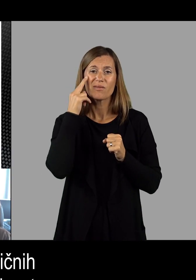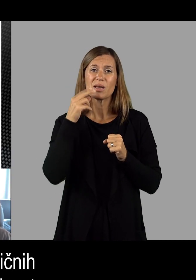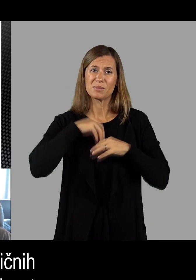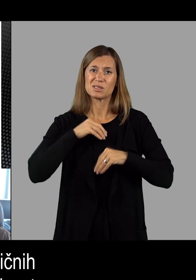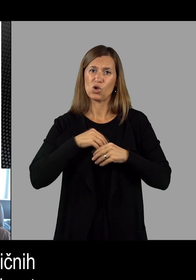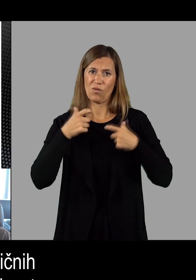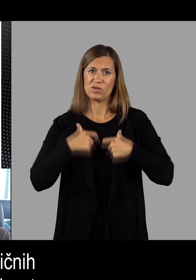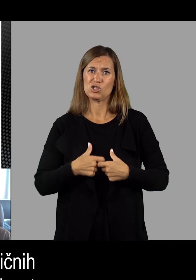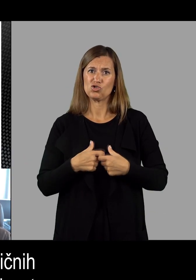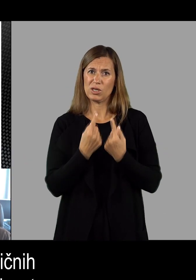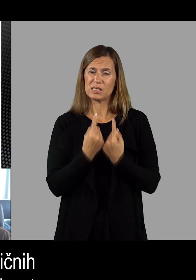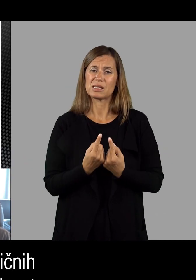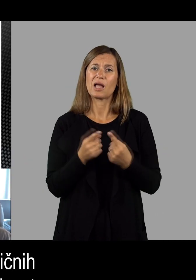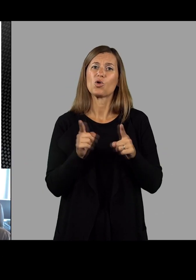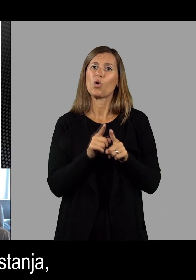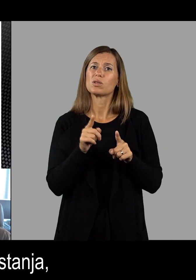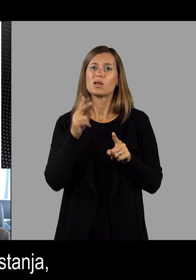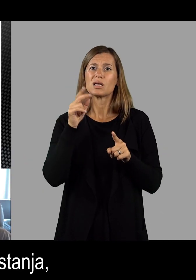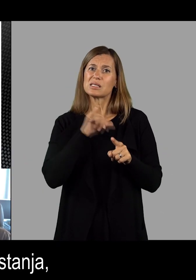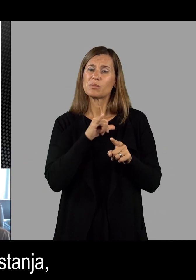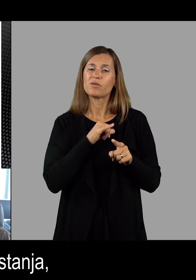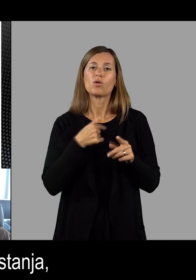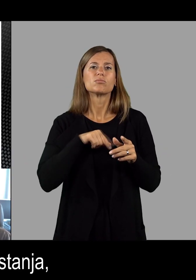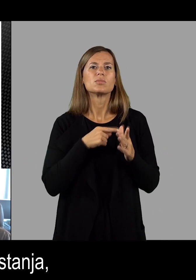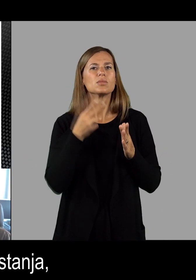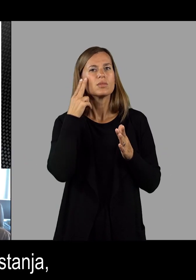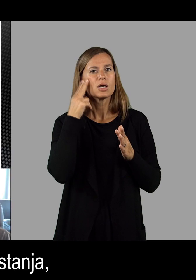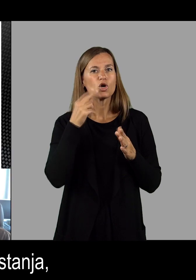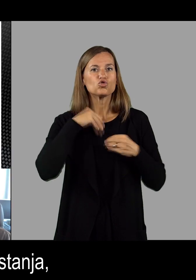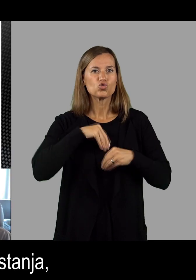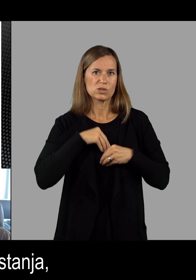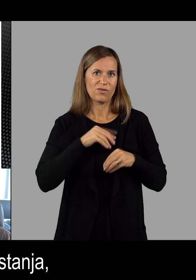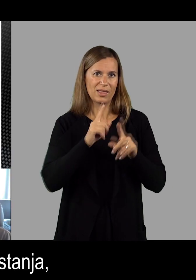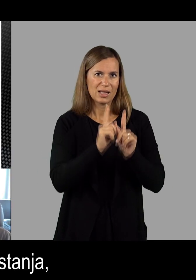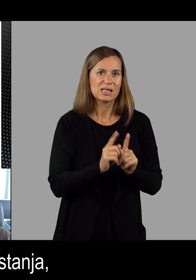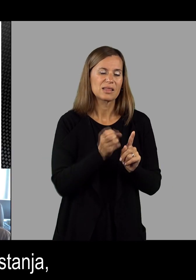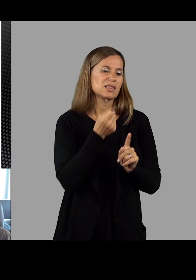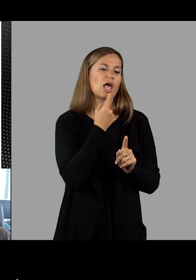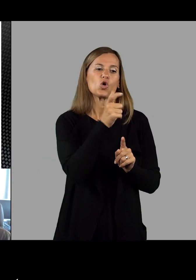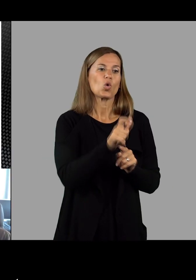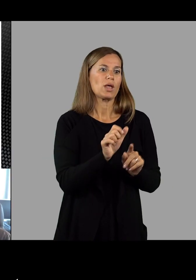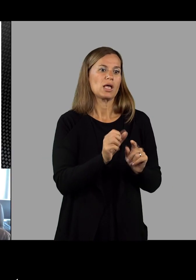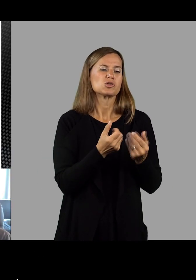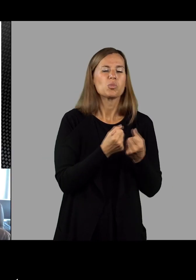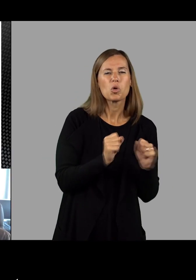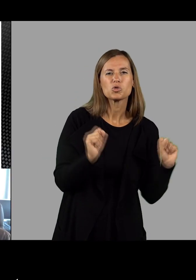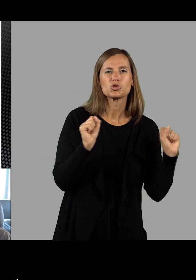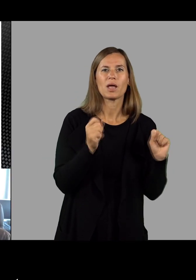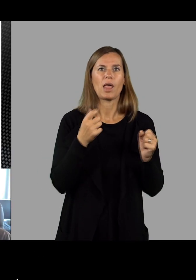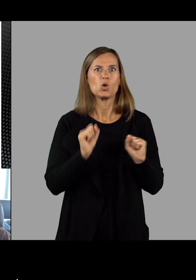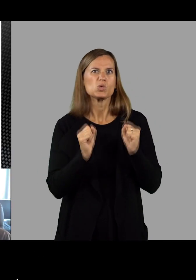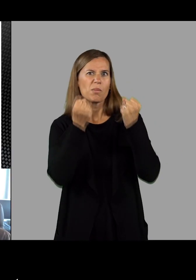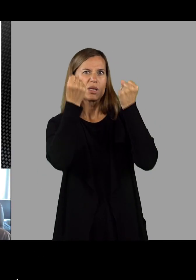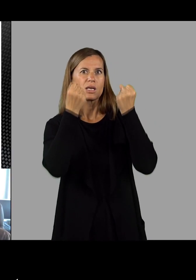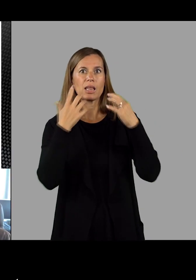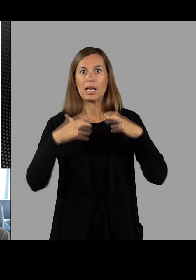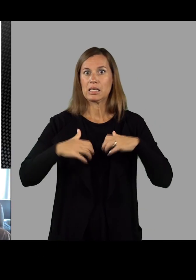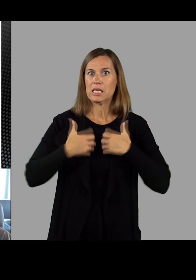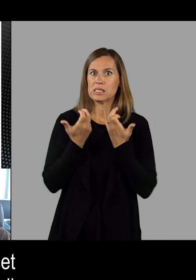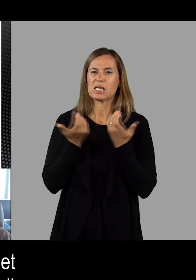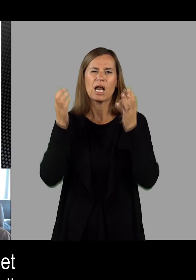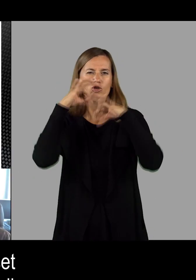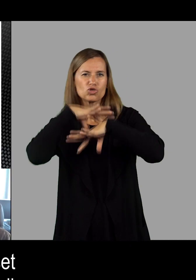razpoznavanju psihofizičnih stanj pa mogoče kot zanimivost smo razpoznavali čustvena stanja, nekdo sproščen ali vznemirjen, jezen, žalosten in